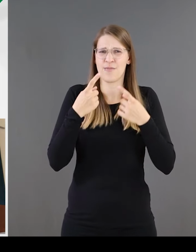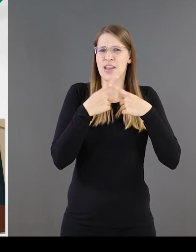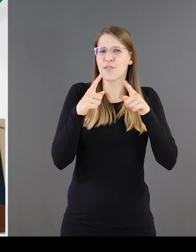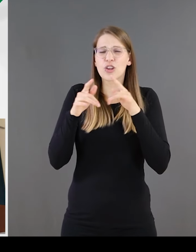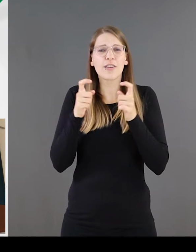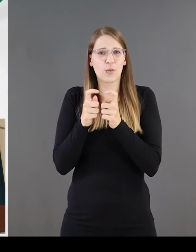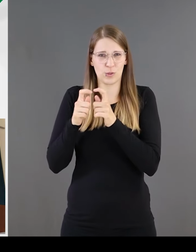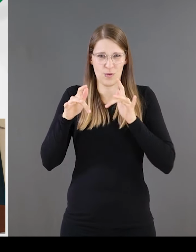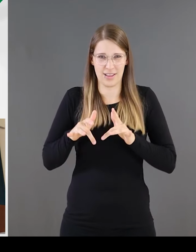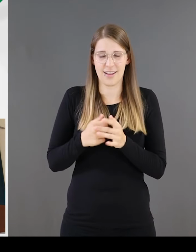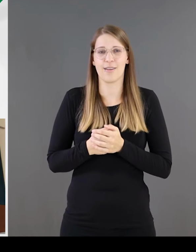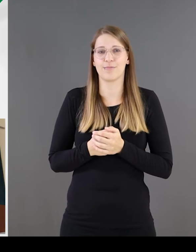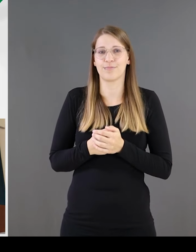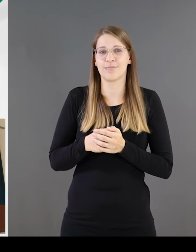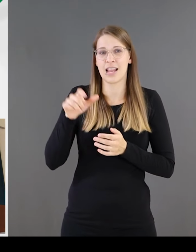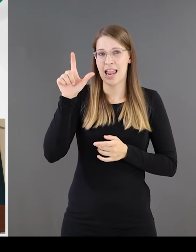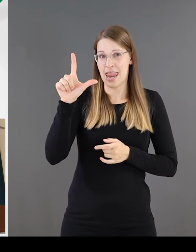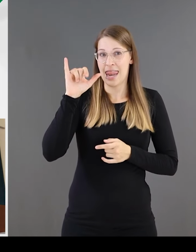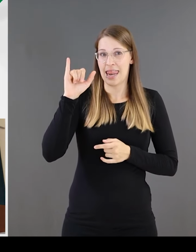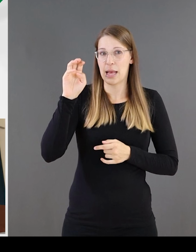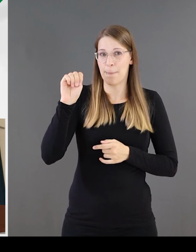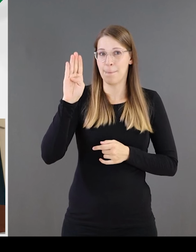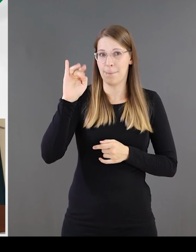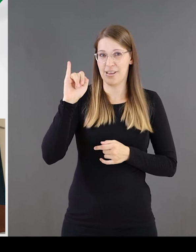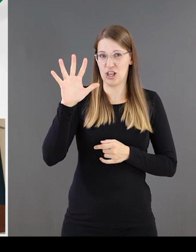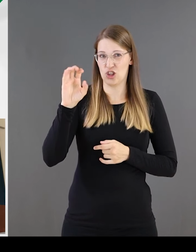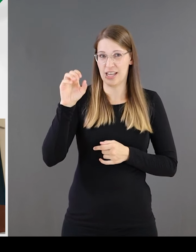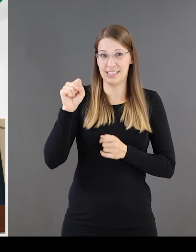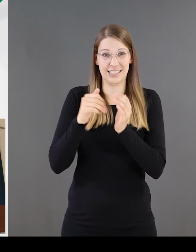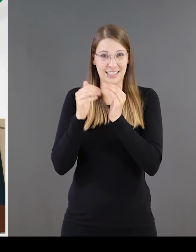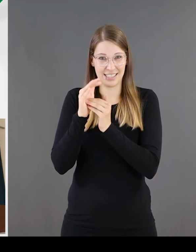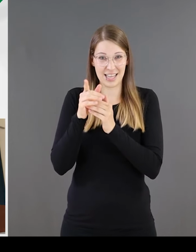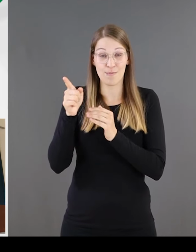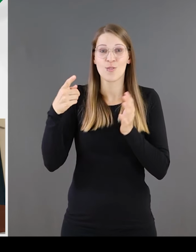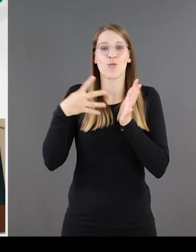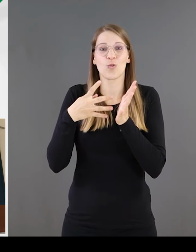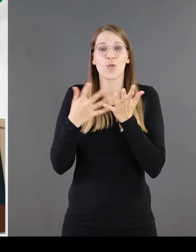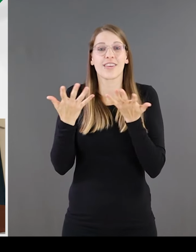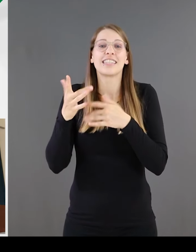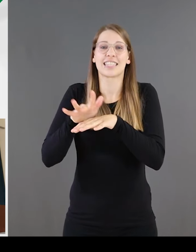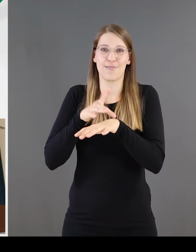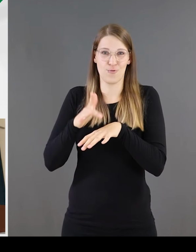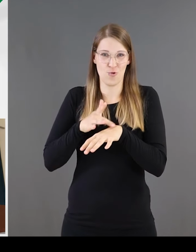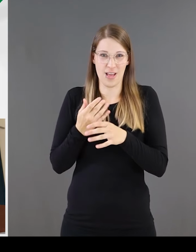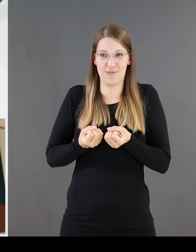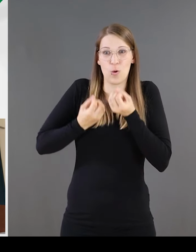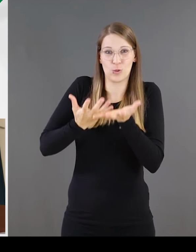unterschiedliche Funktionen zuständig sind. Das limbische System kontrolliert den Gefühlsausdruck. Im limbischen